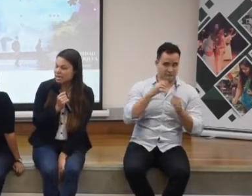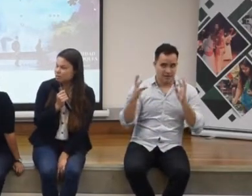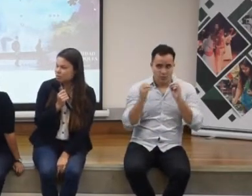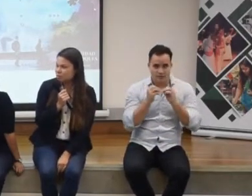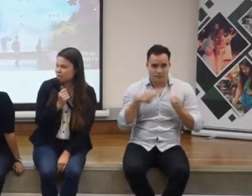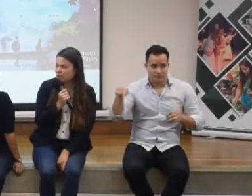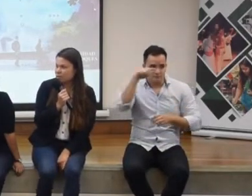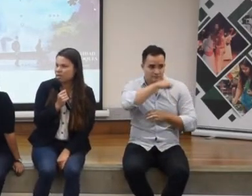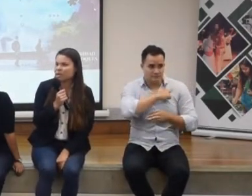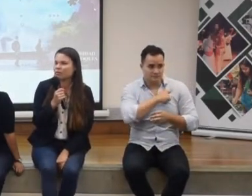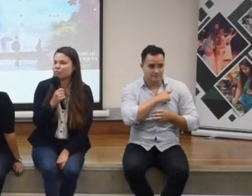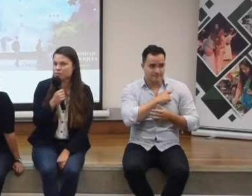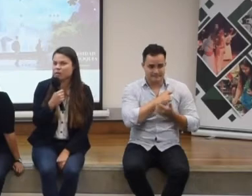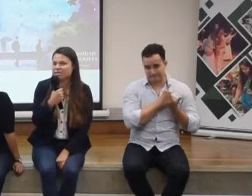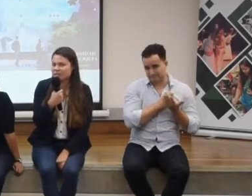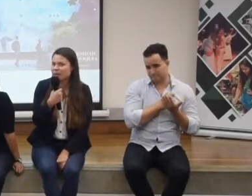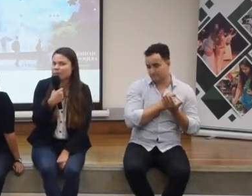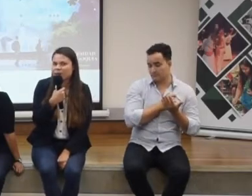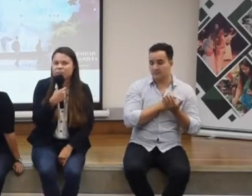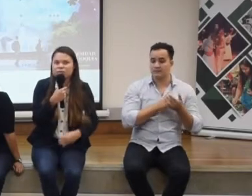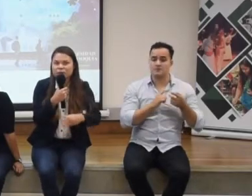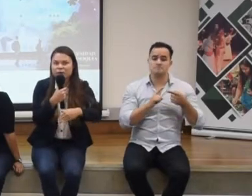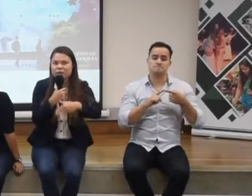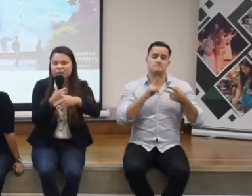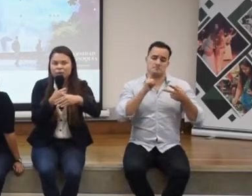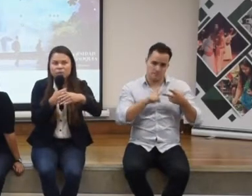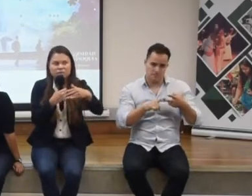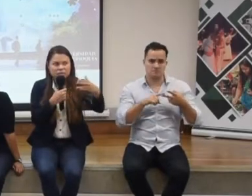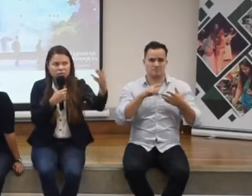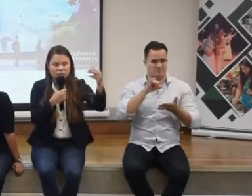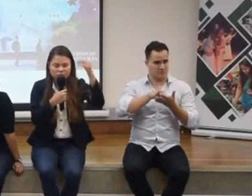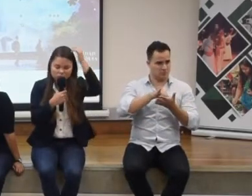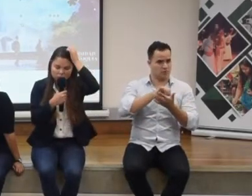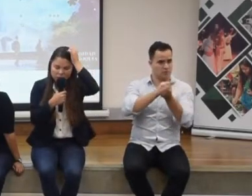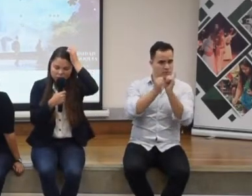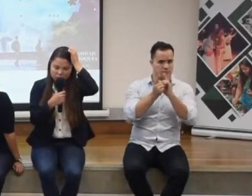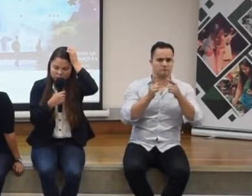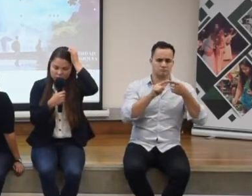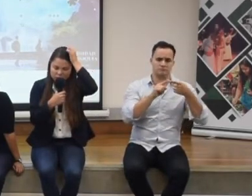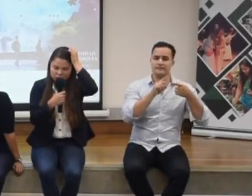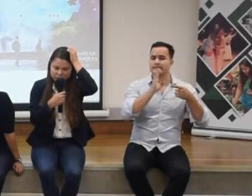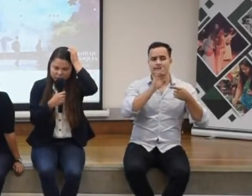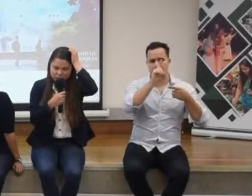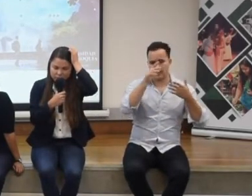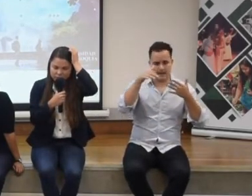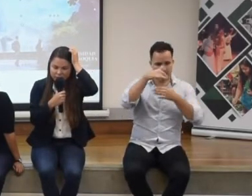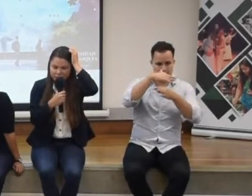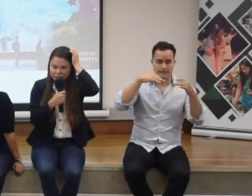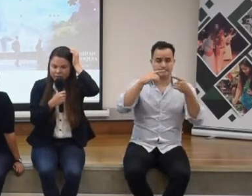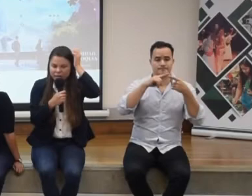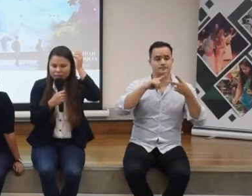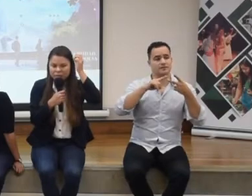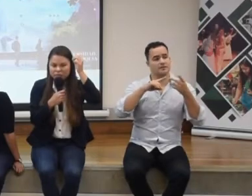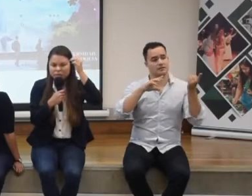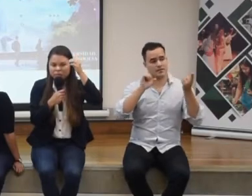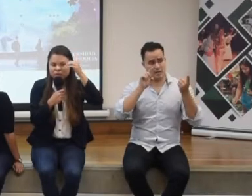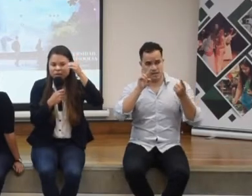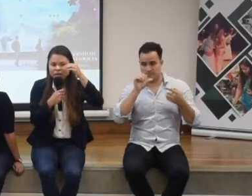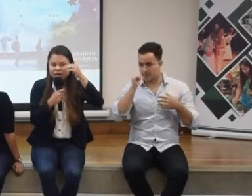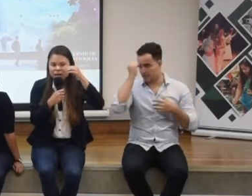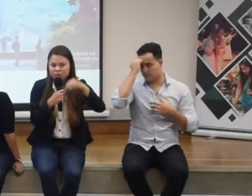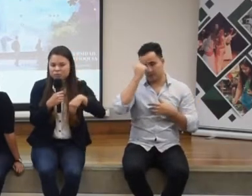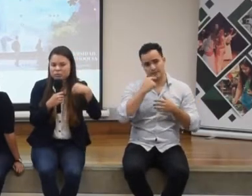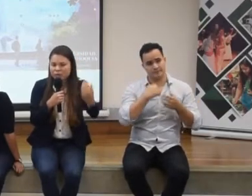más allá de los conceptos, y que incluso ese día podemos llevar un listado, como recuperando un poco lo que dice la profesora Alma, de